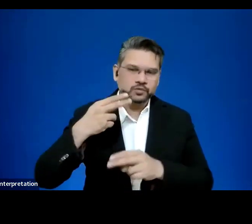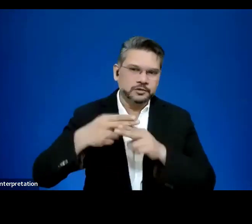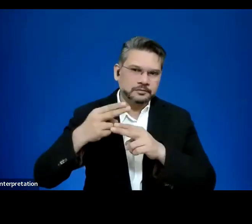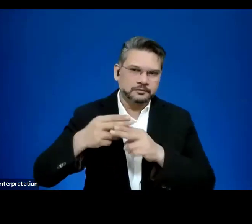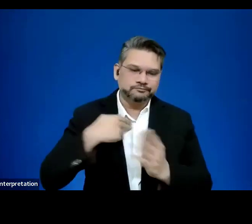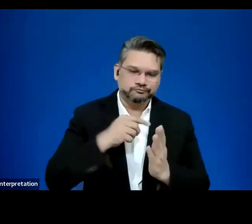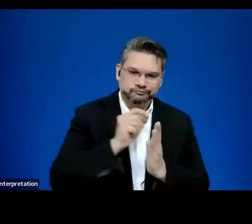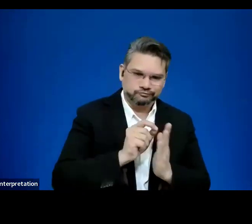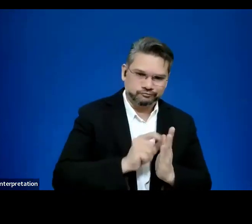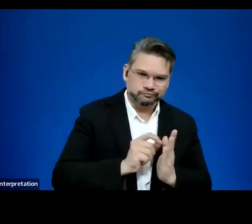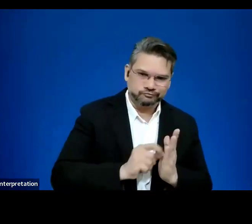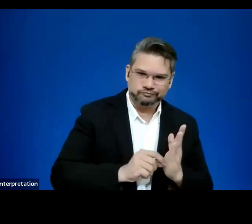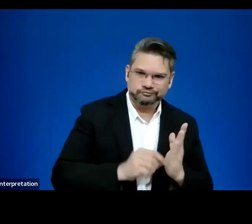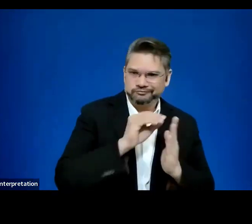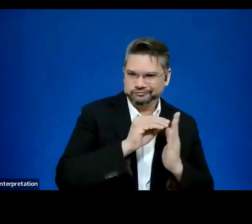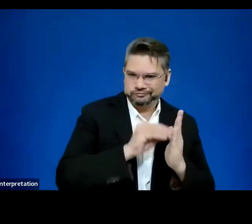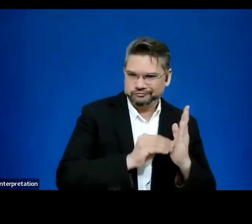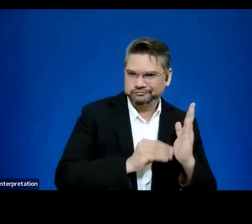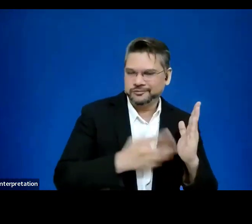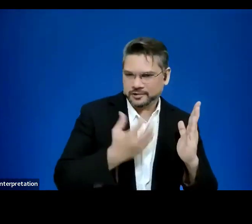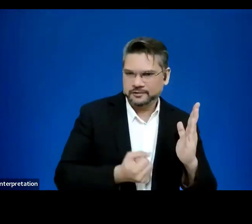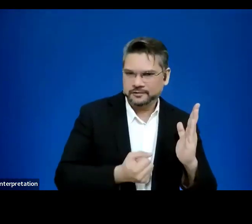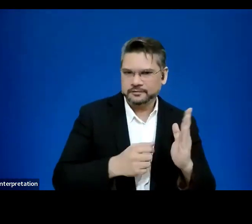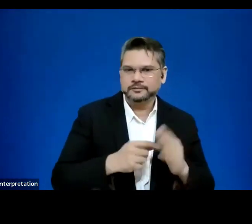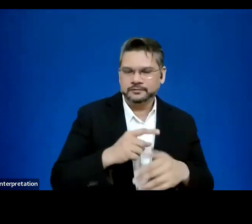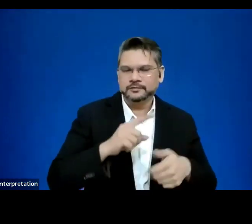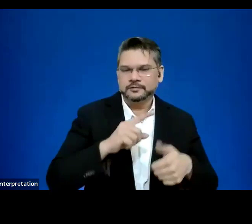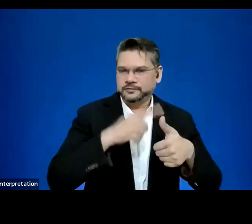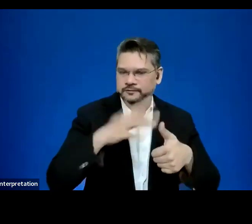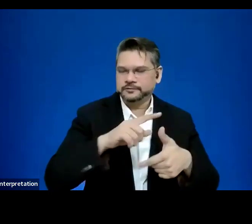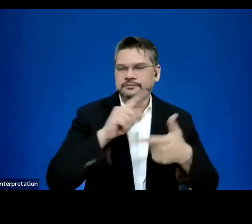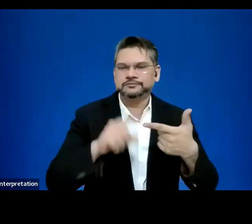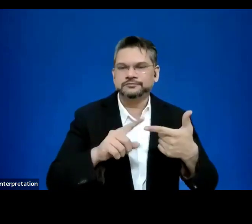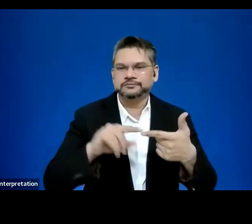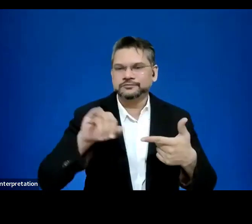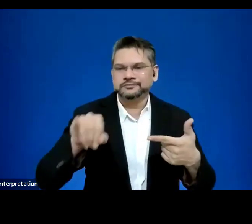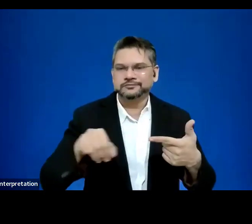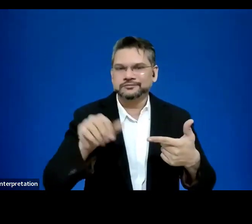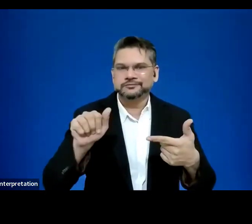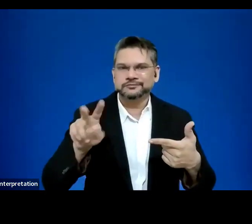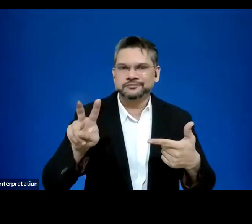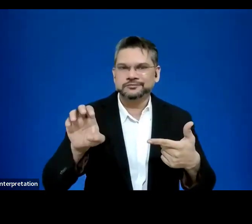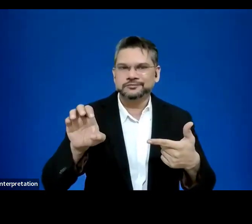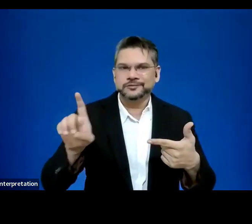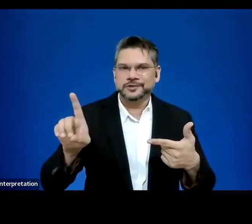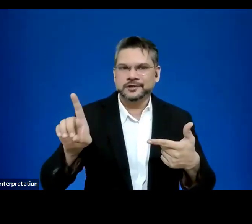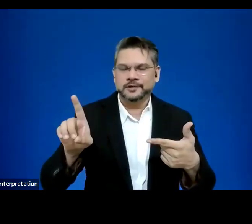所以呢，如果想要发言的话，谁可以举手？